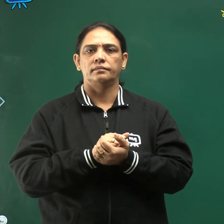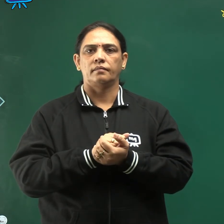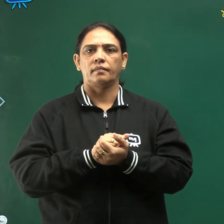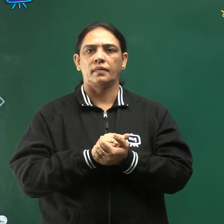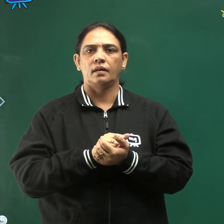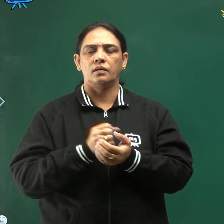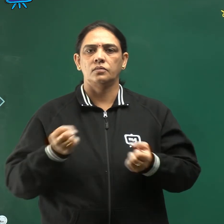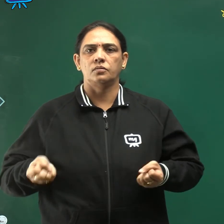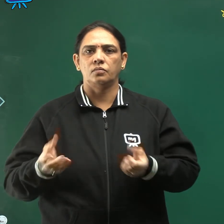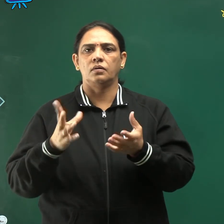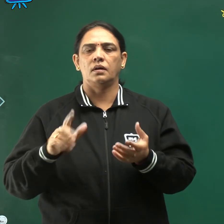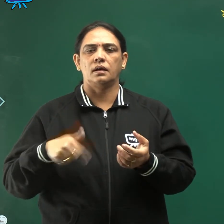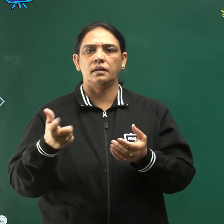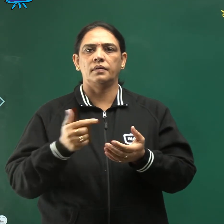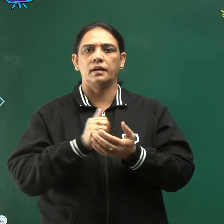प्रारंभ करते हुए